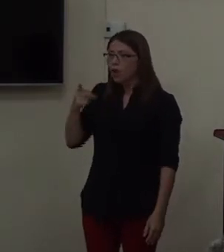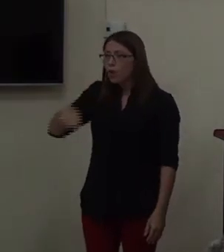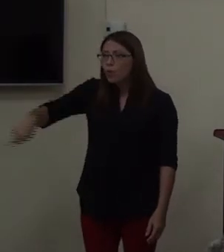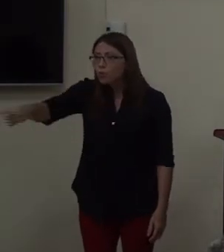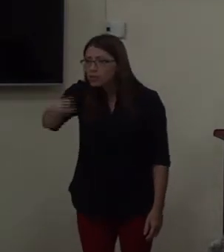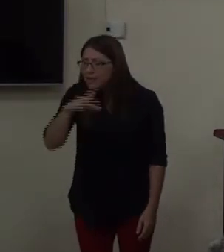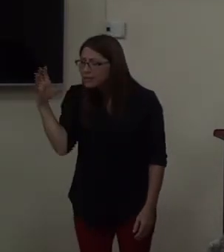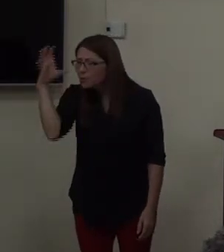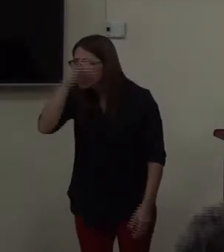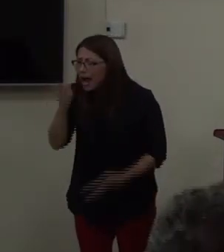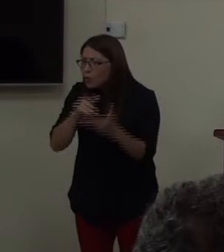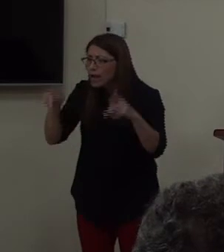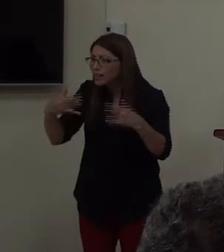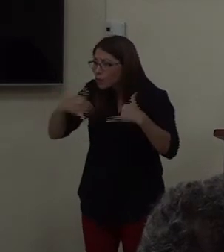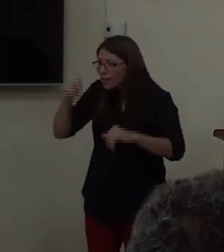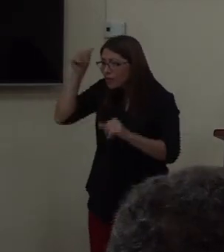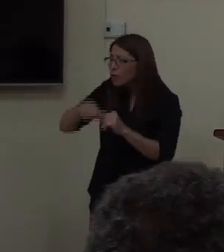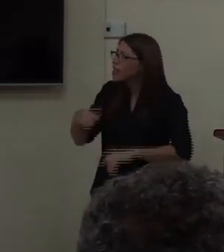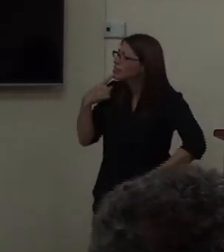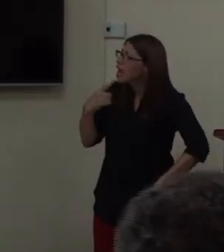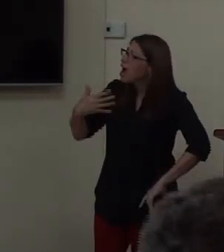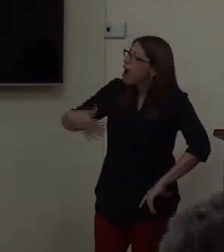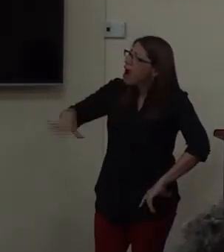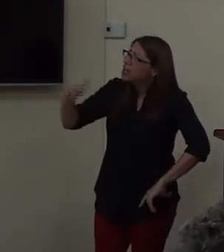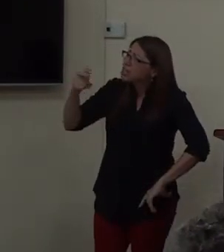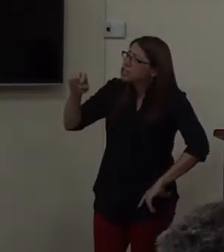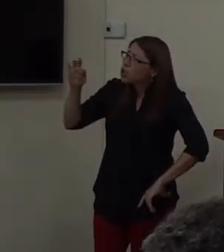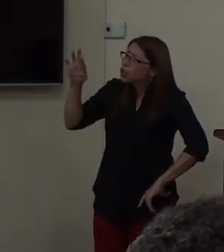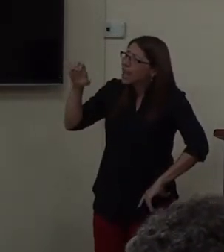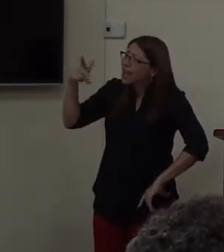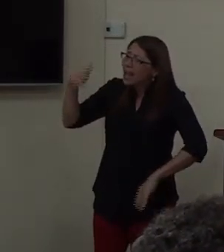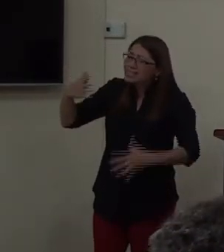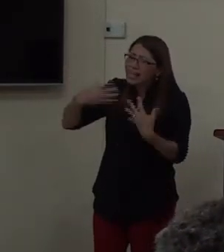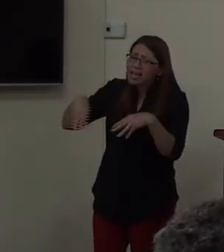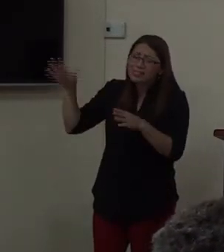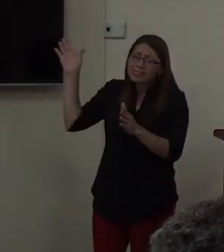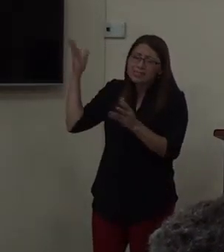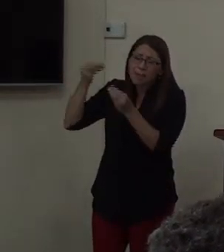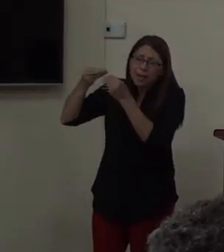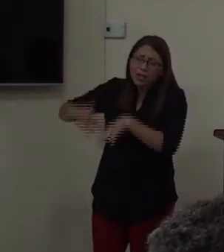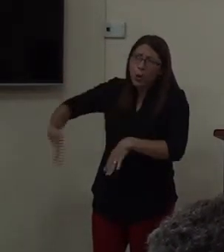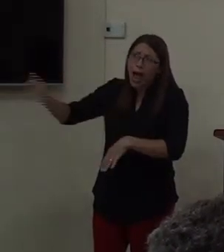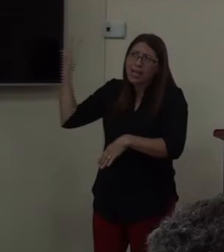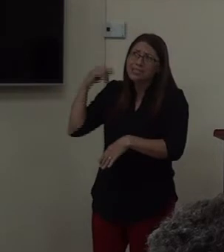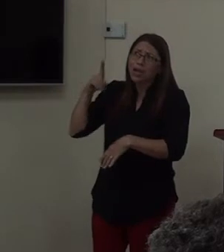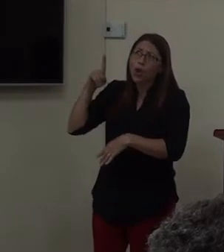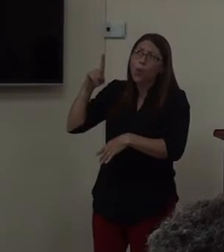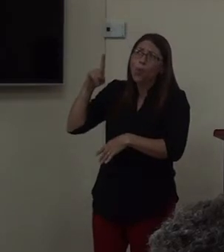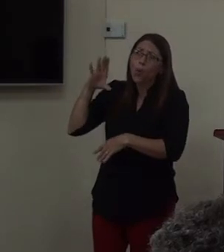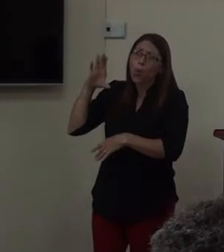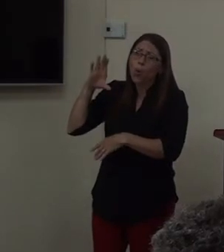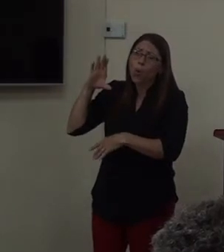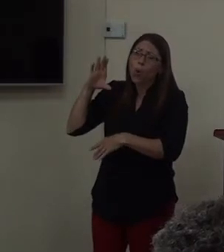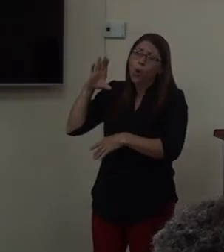hay gente que todavía lo recuerda, dice, uy, este Choroteca se perdió hace como una década, ya como no sé cuántos siglos perdió, ¿verdad? Y